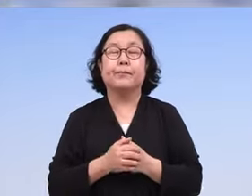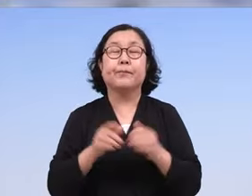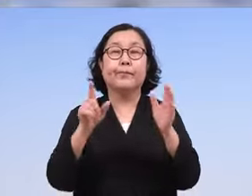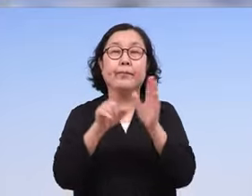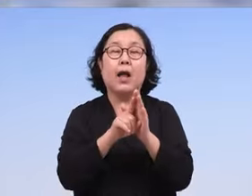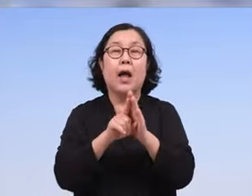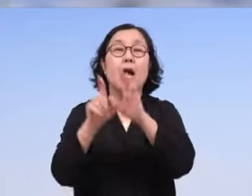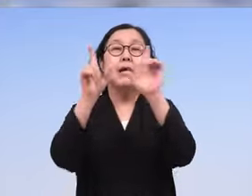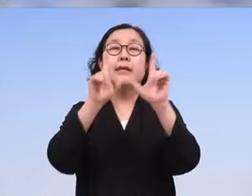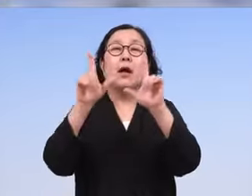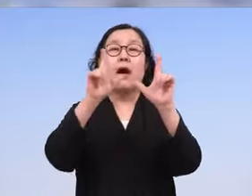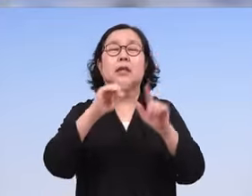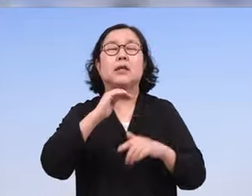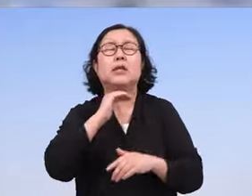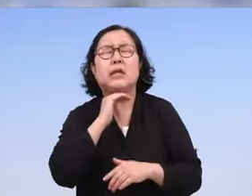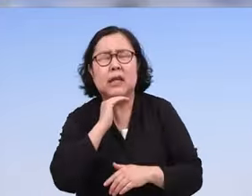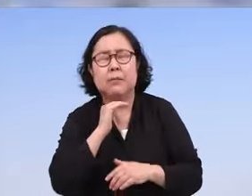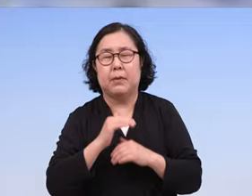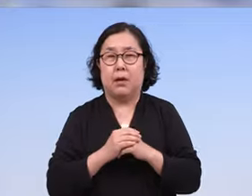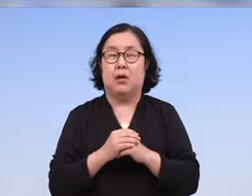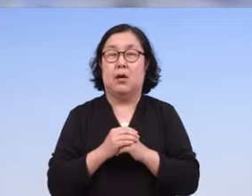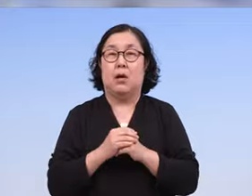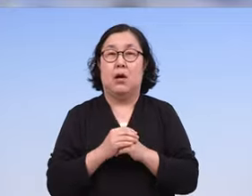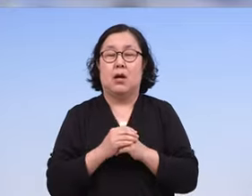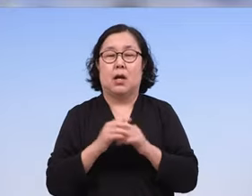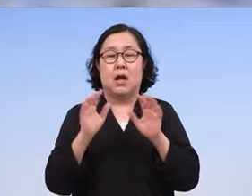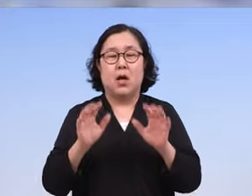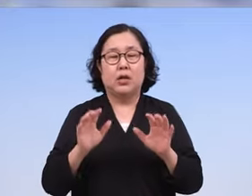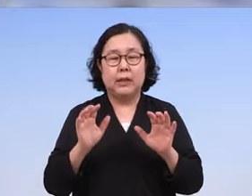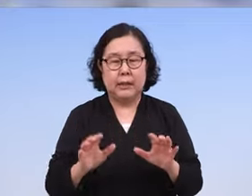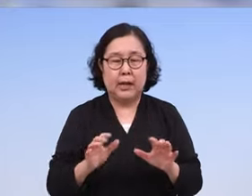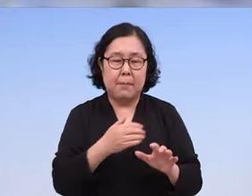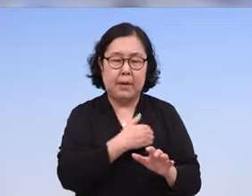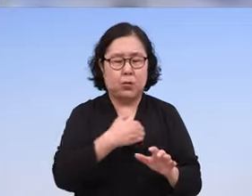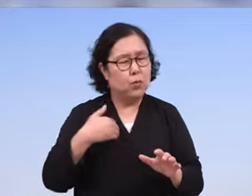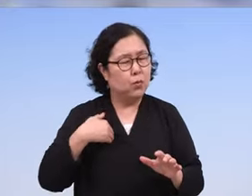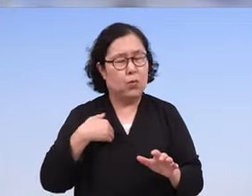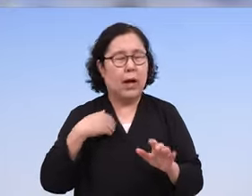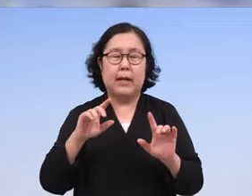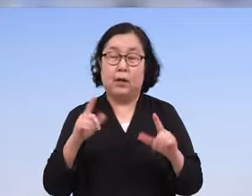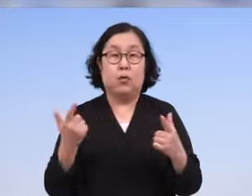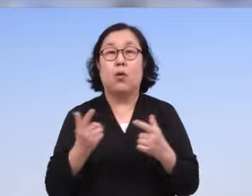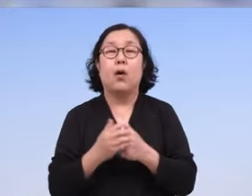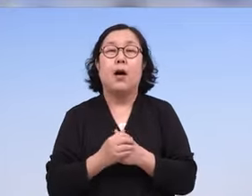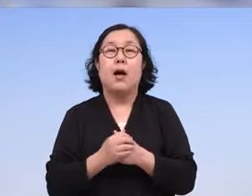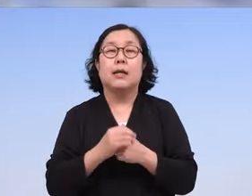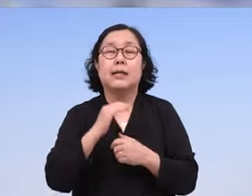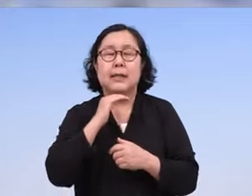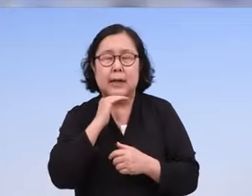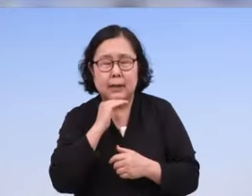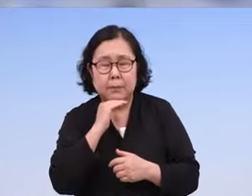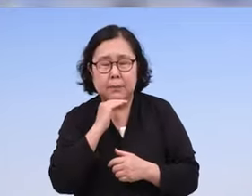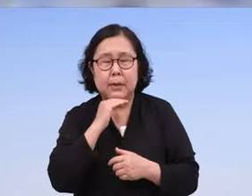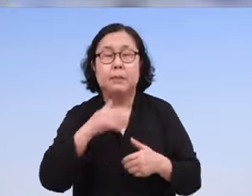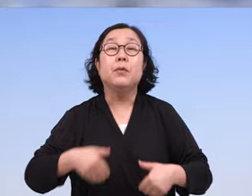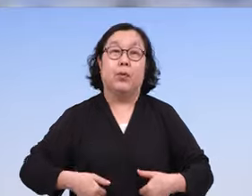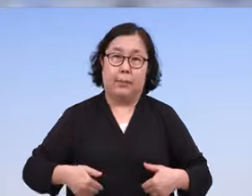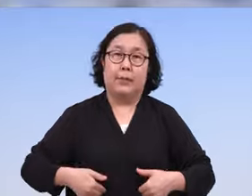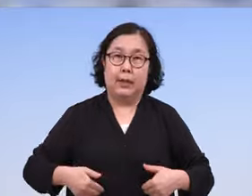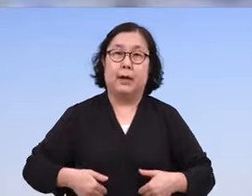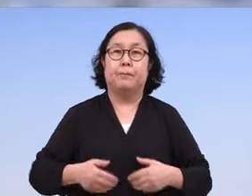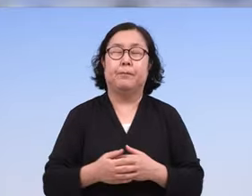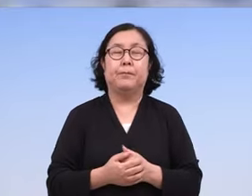사실은 신앙생활은 기다림입니다. 신앙생활은 현실 만족이 아닙니다. 기다림이에요.